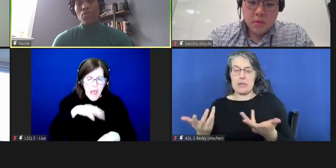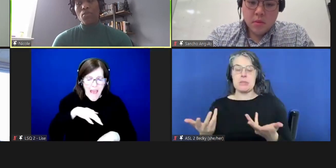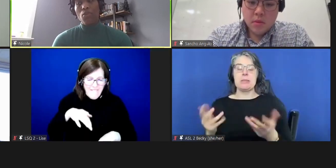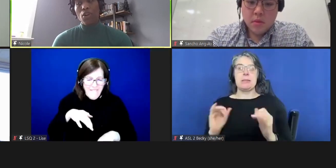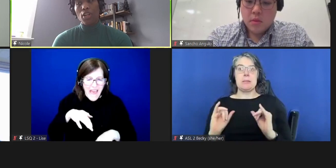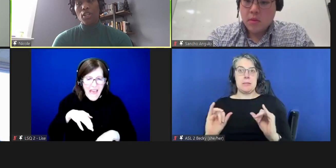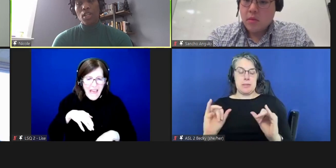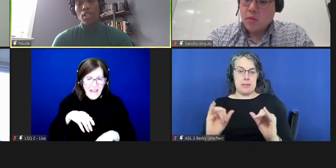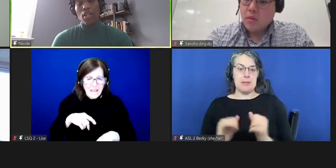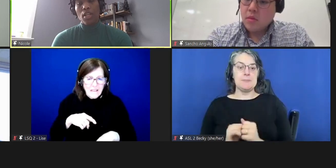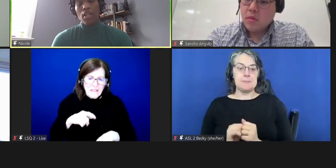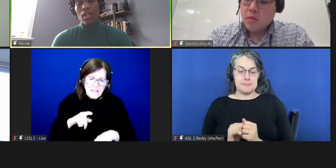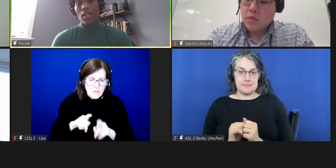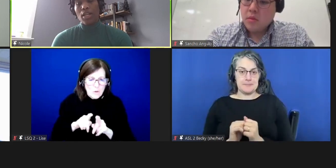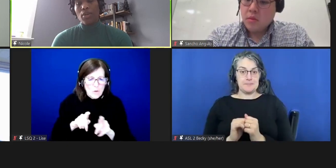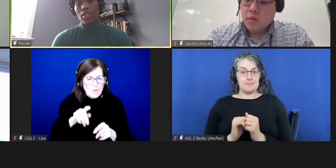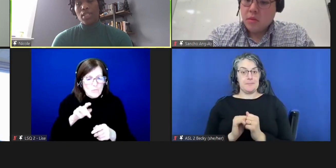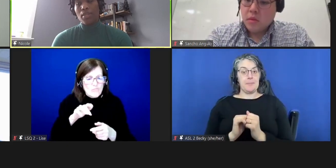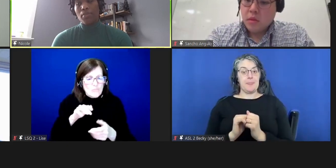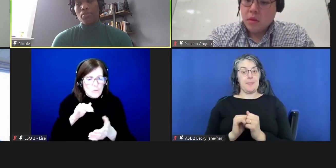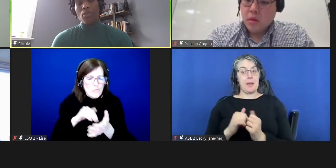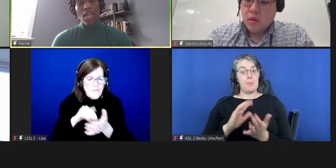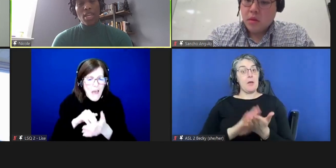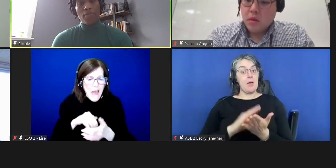Mais je pense quand même que